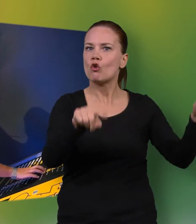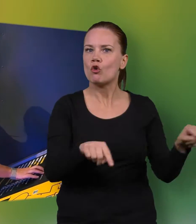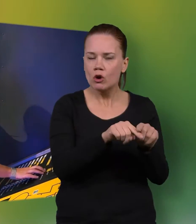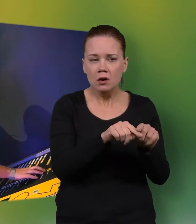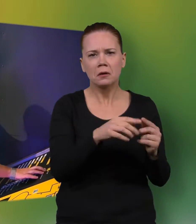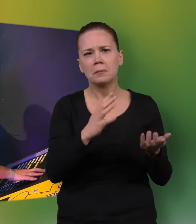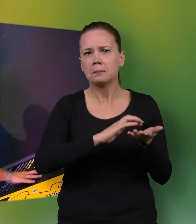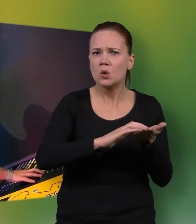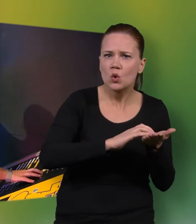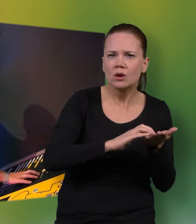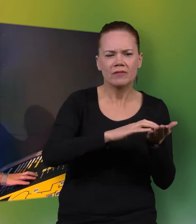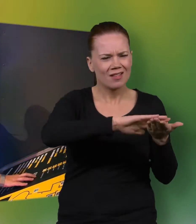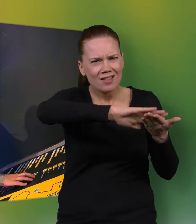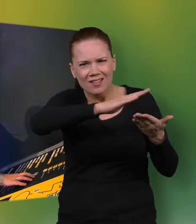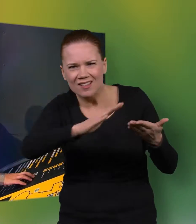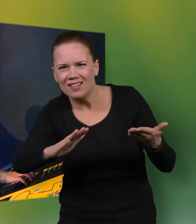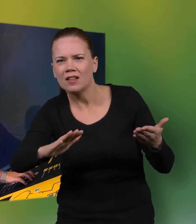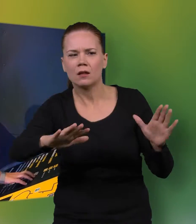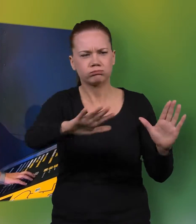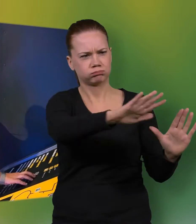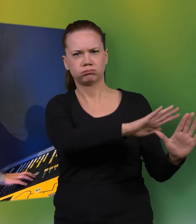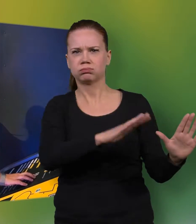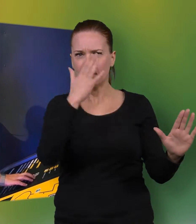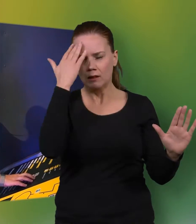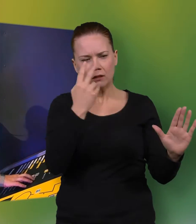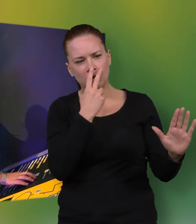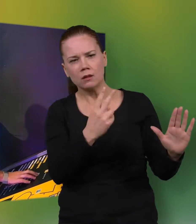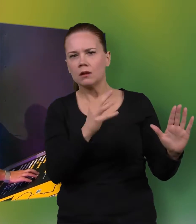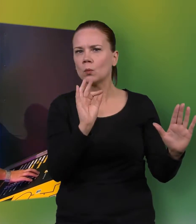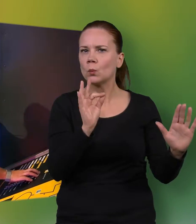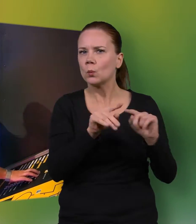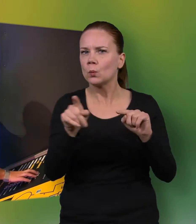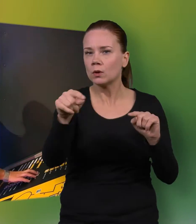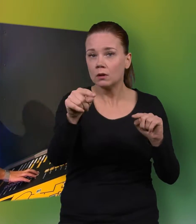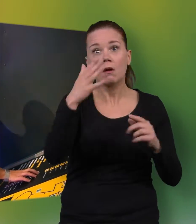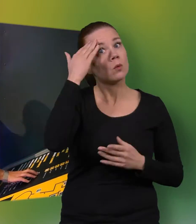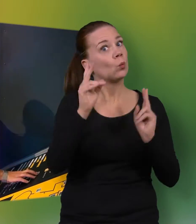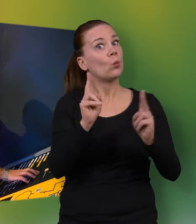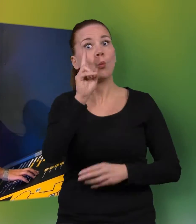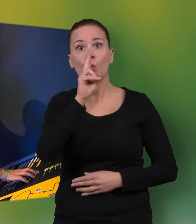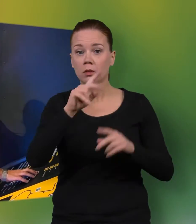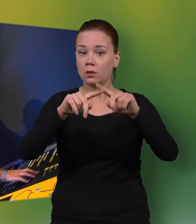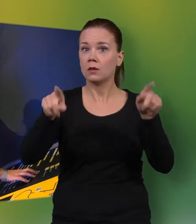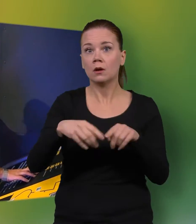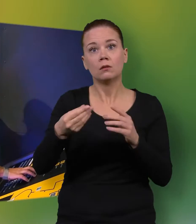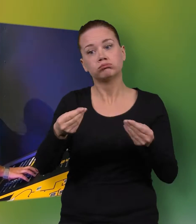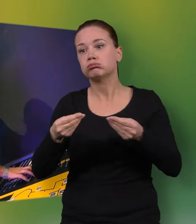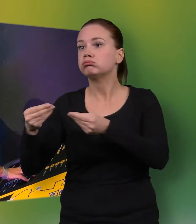På kartan finns relief och punktskrift. Den finns även som en liten bärbar version som du kan be att få låna med dig om du behöver